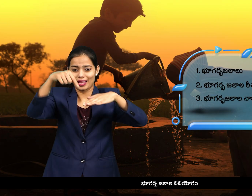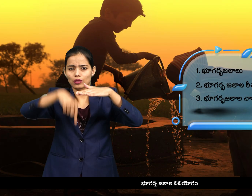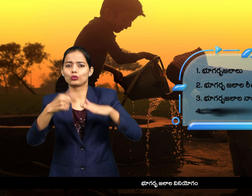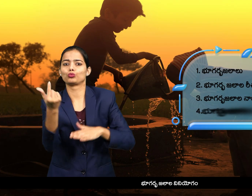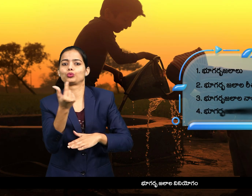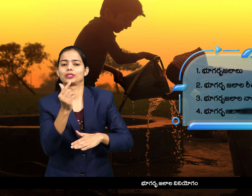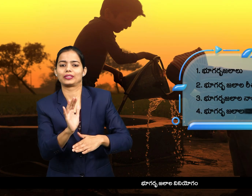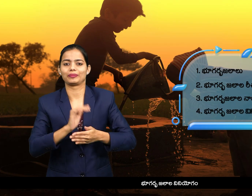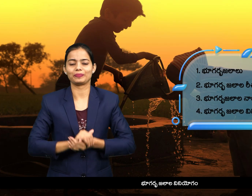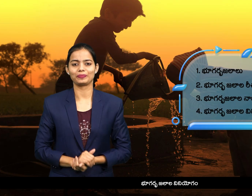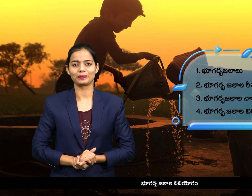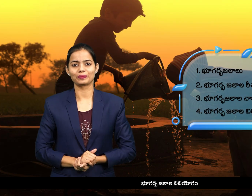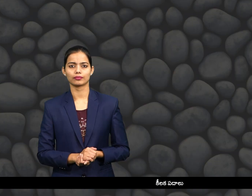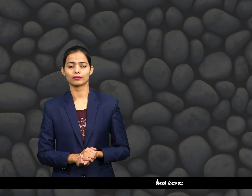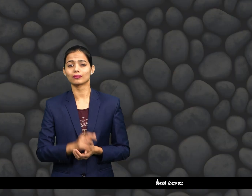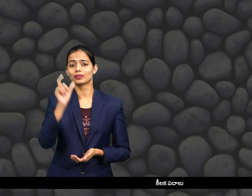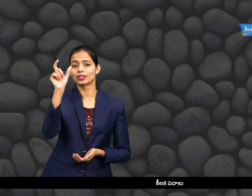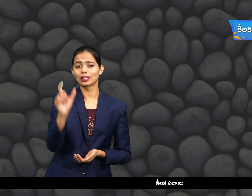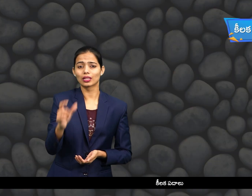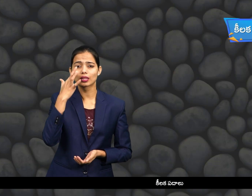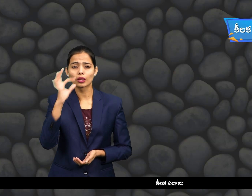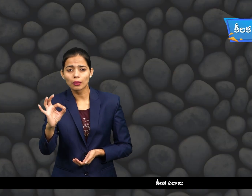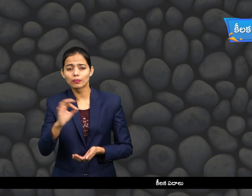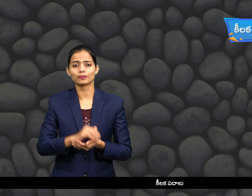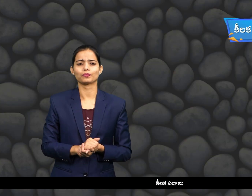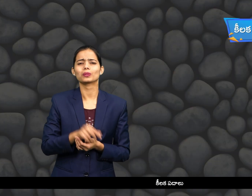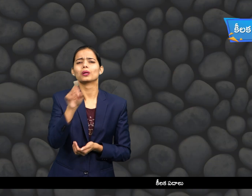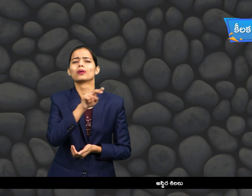భూగర్భ జలాల వినియోగం. కీలక పదాలు: